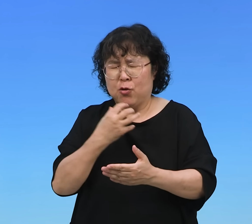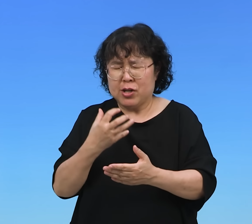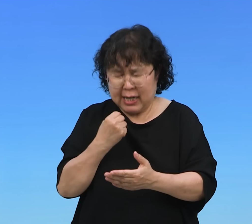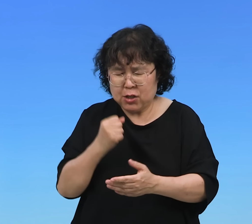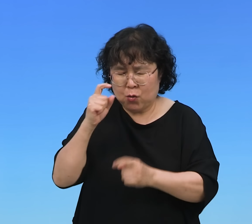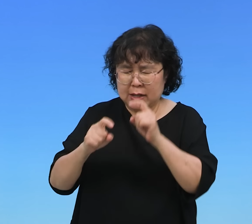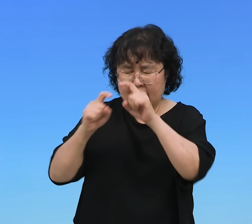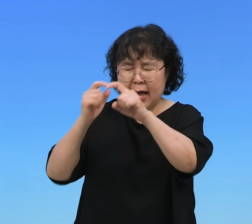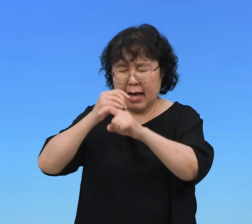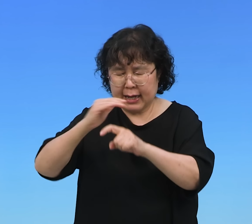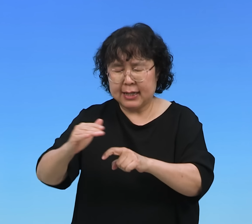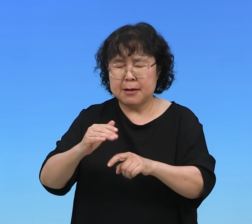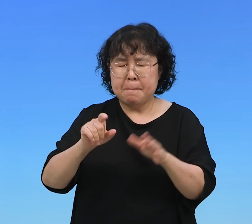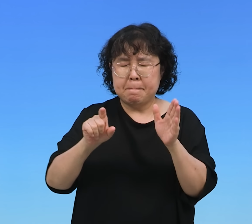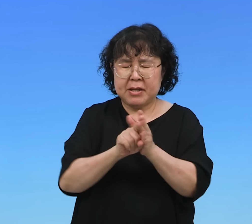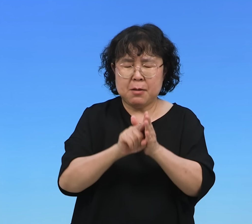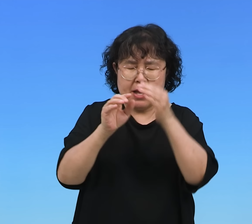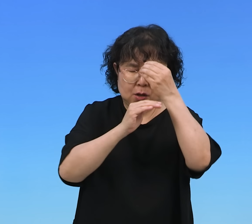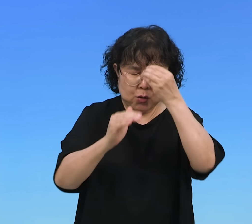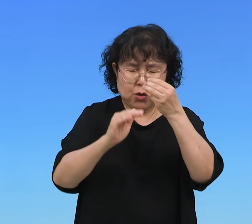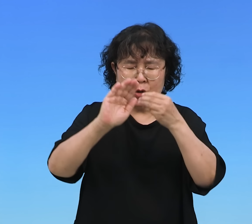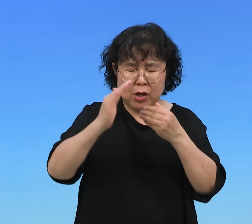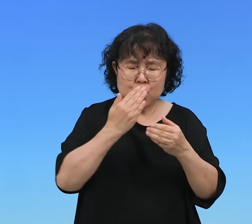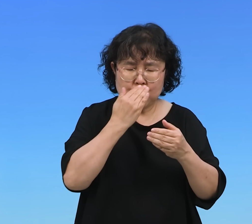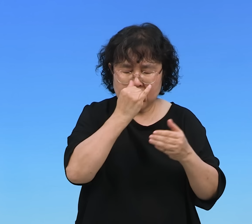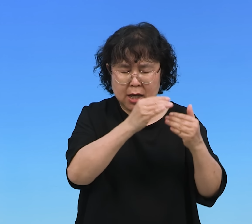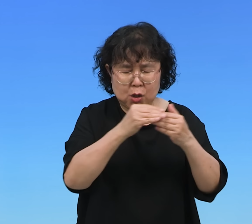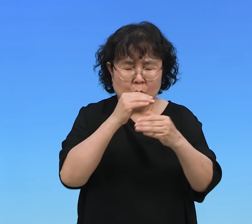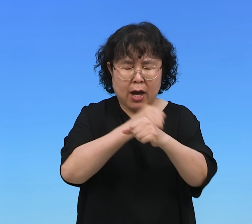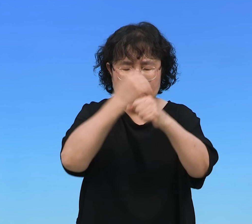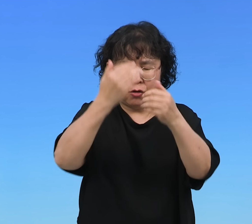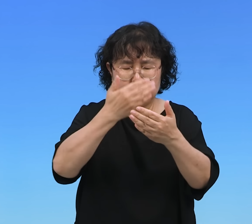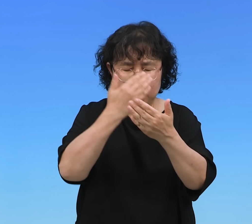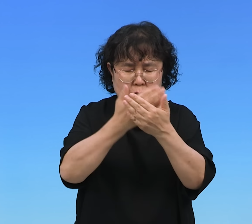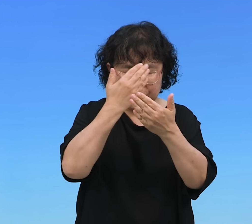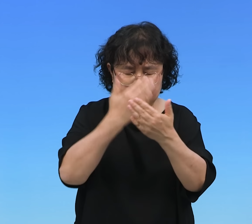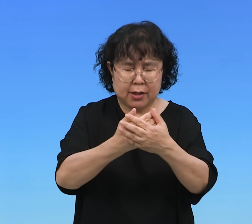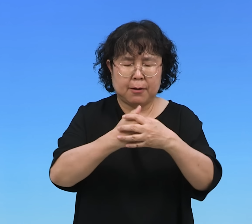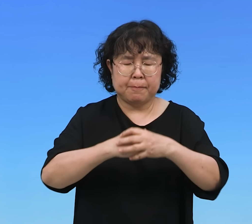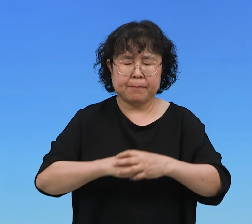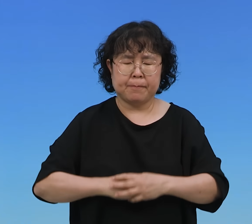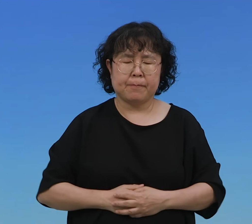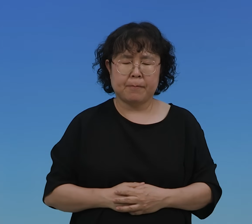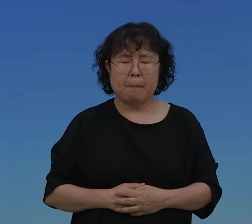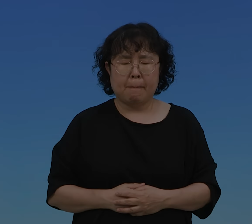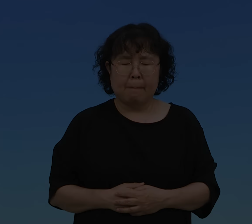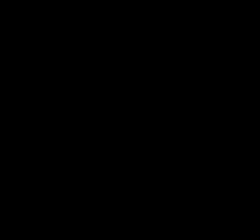하나님께 나아가는 믿음의 성도님들 되도록 인도하여 주시옵소서.